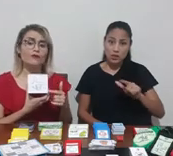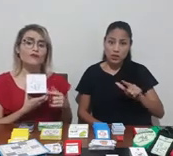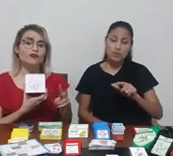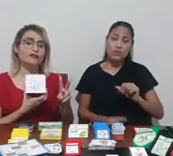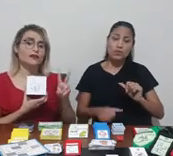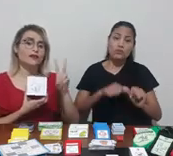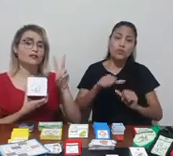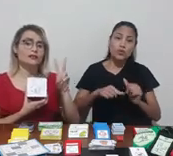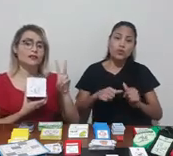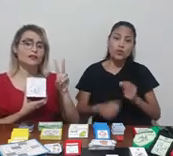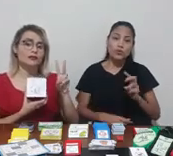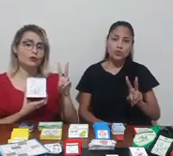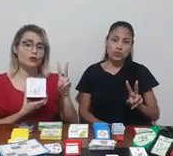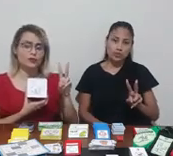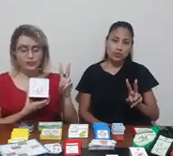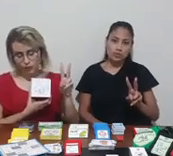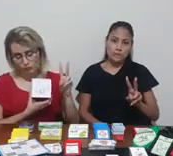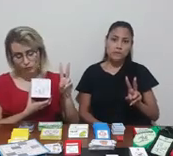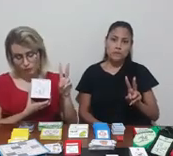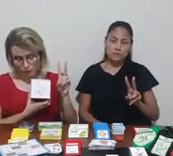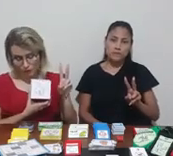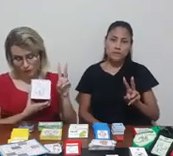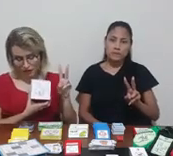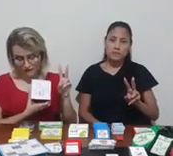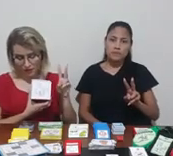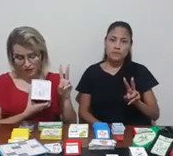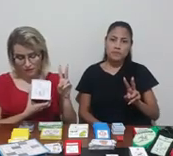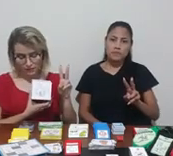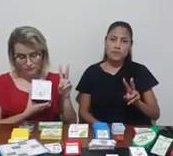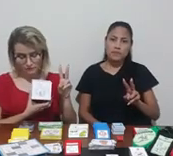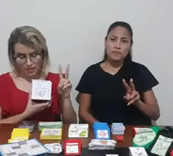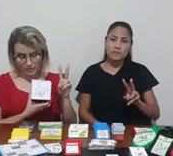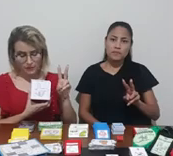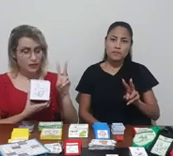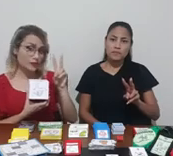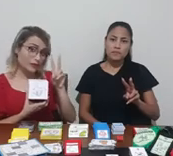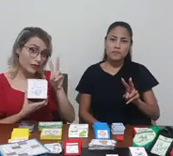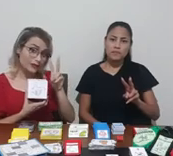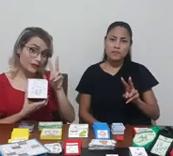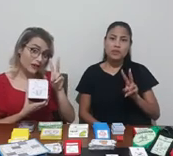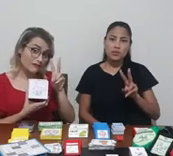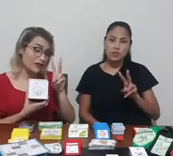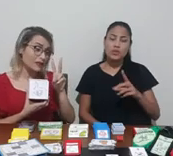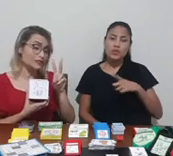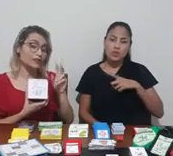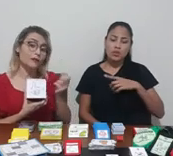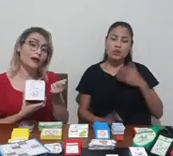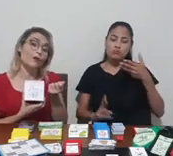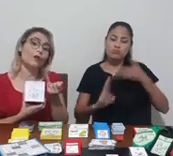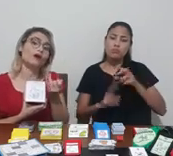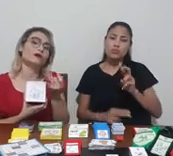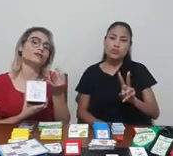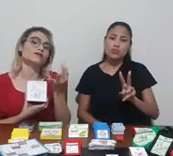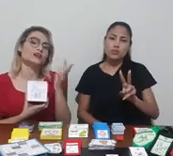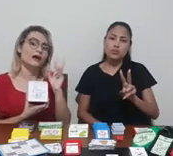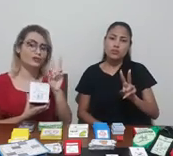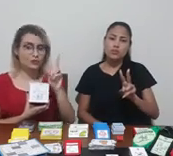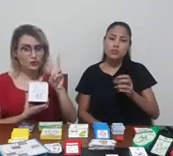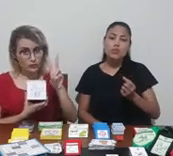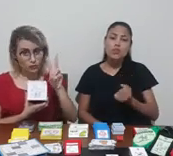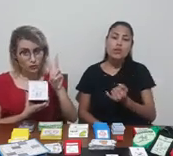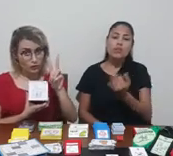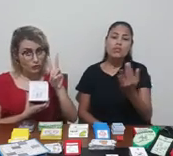Eu vou fazer esse 2, que é um número com referência, tá? Então, ele tem referência, então é para quantificar